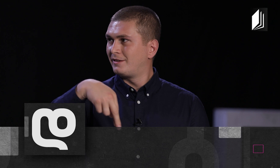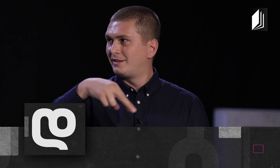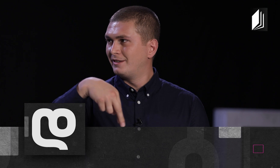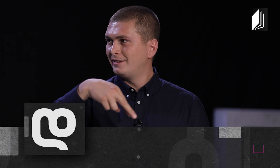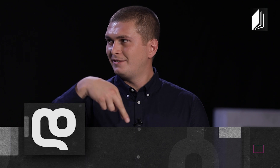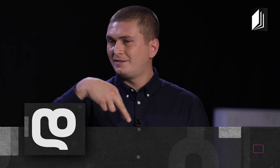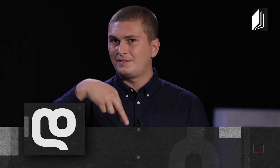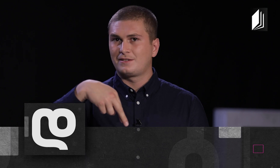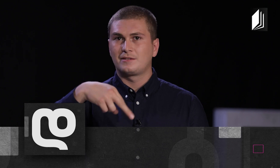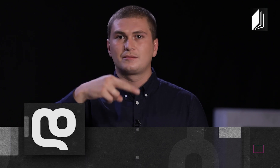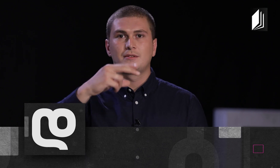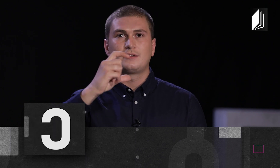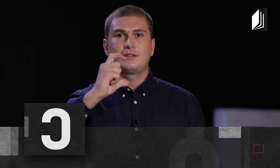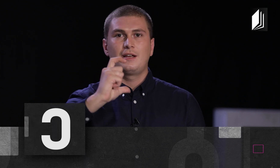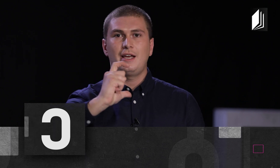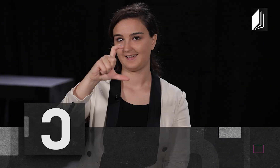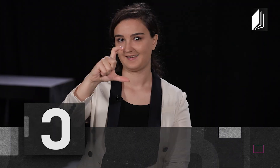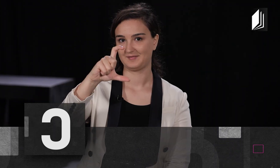T E.